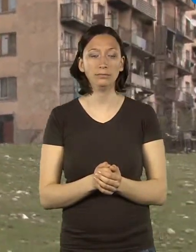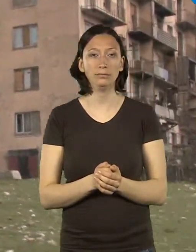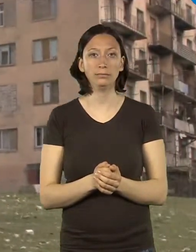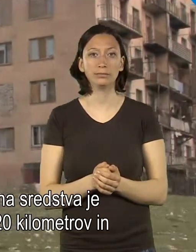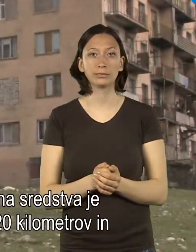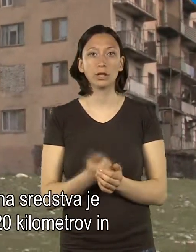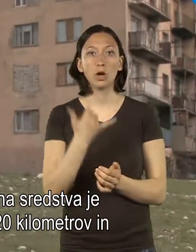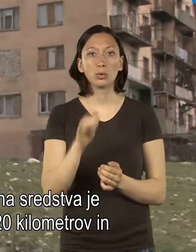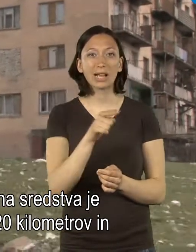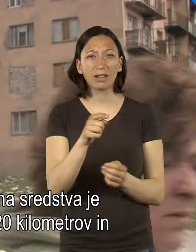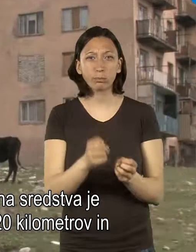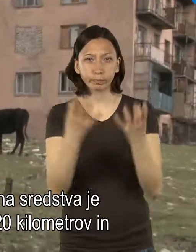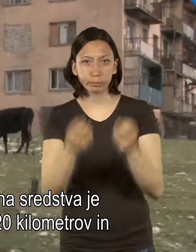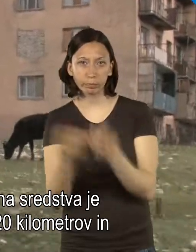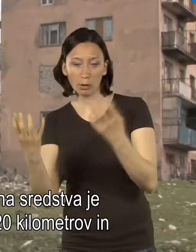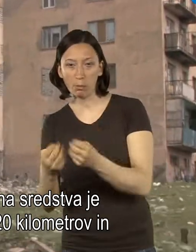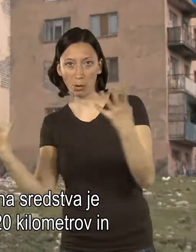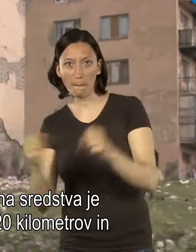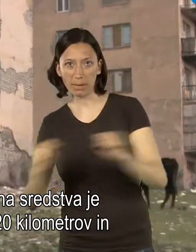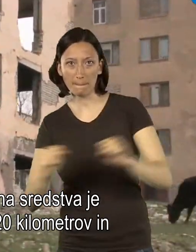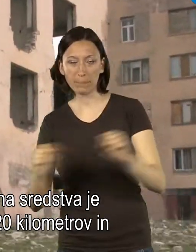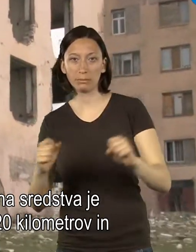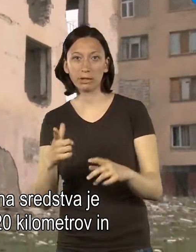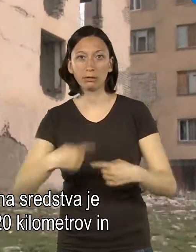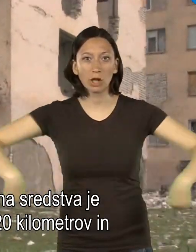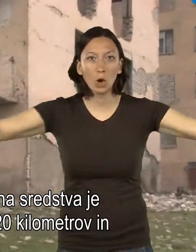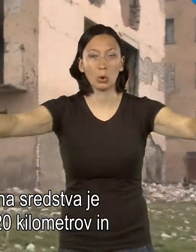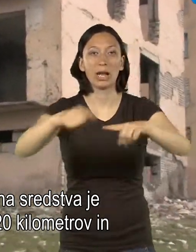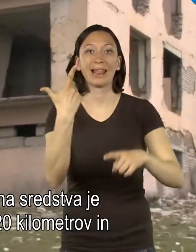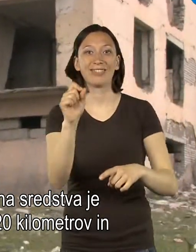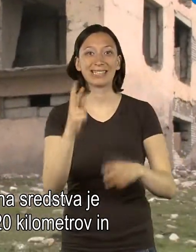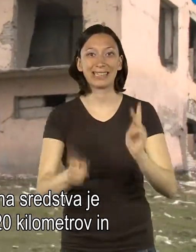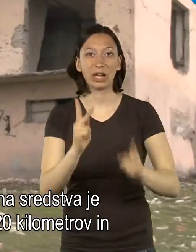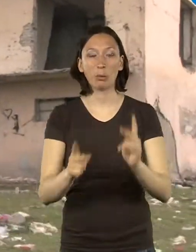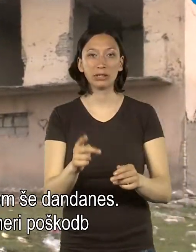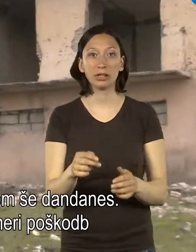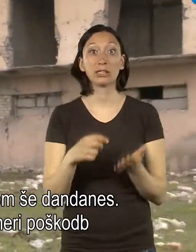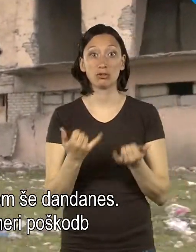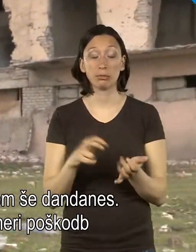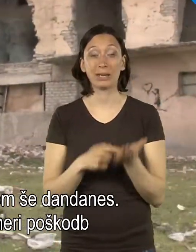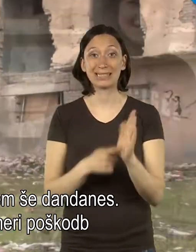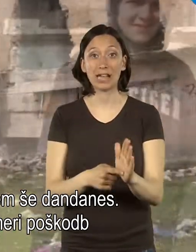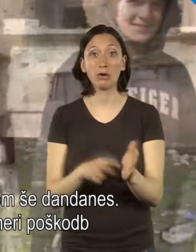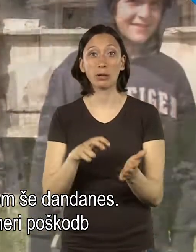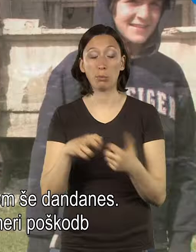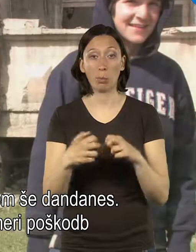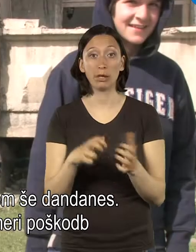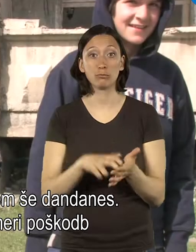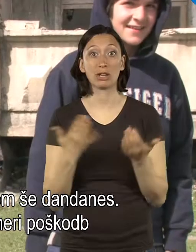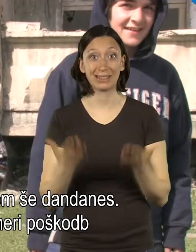Vsa ta eksplozivna sredstva je razneslo v krogu 20 kilometrov in predstavljajo problem še dan danes. Neredki so